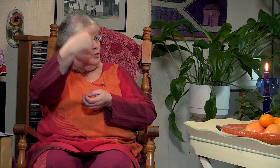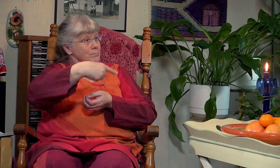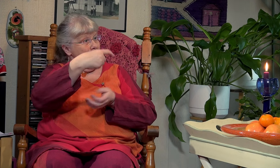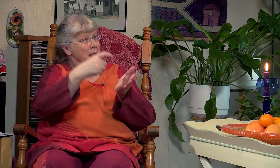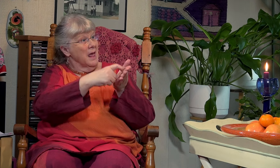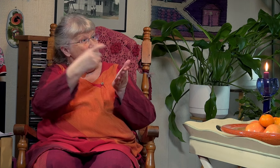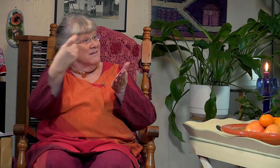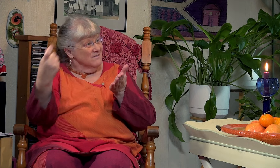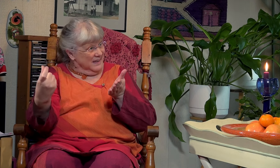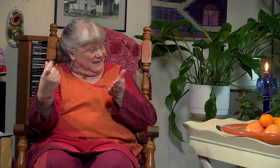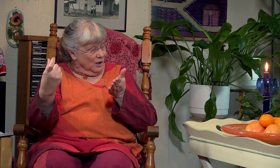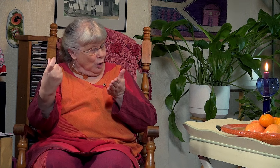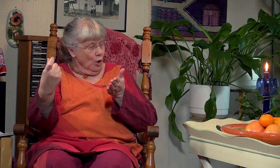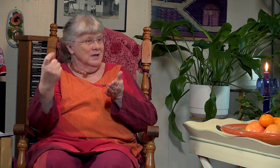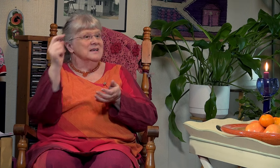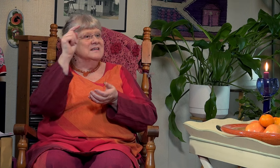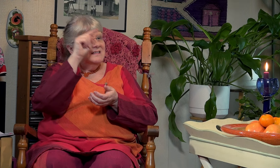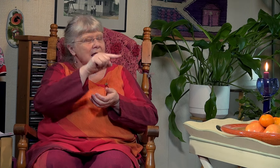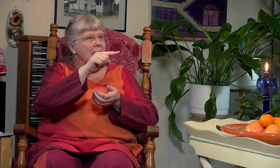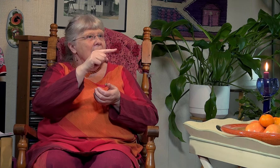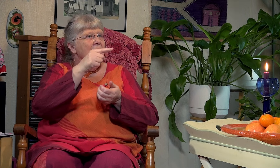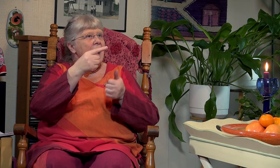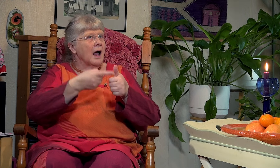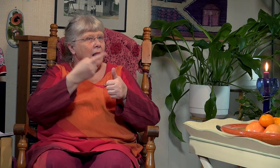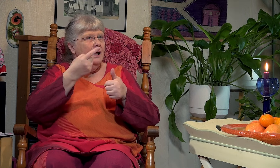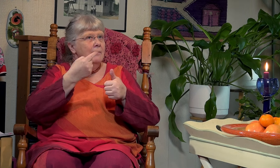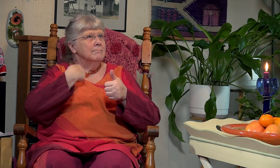olin silloin kurssilla, joka kesti 10 viikkoa.